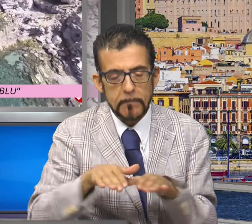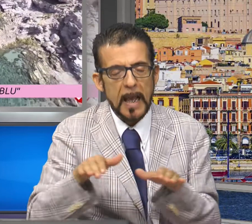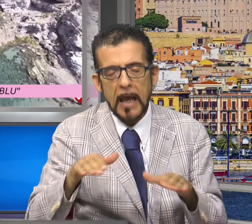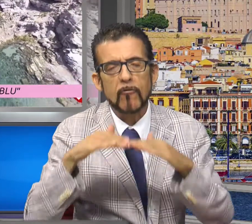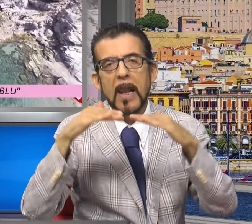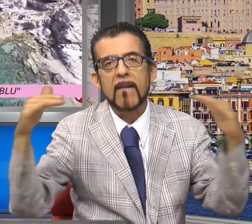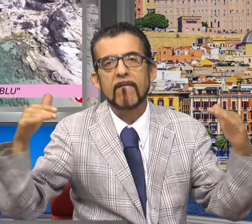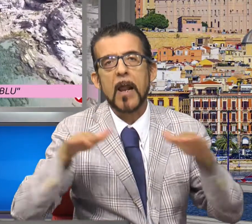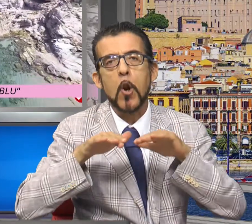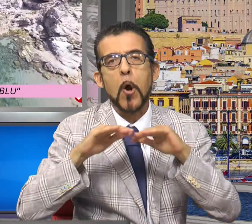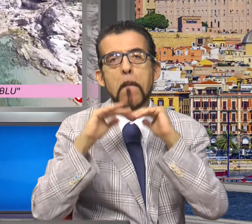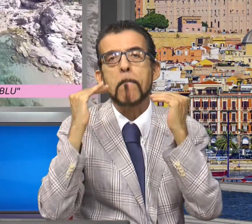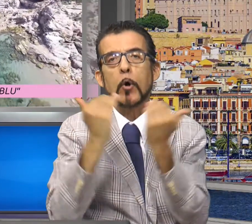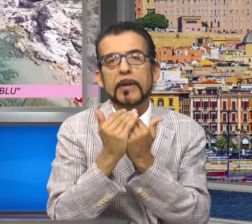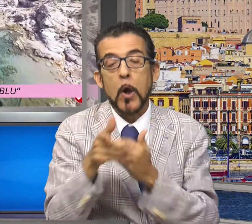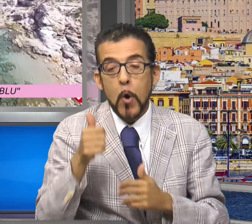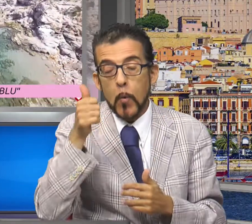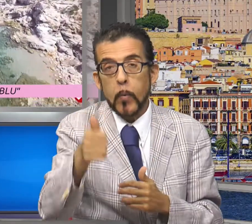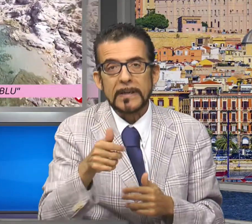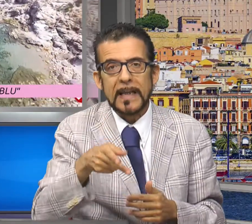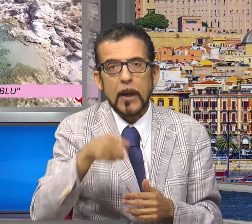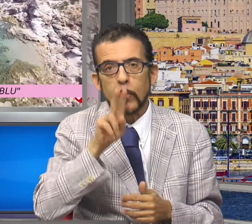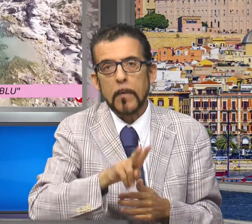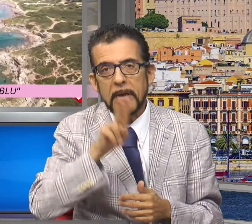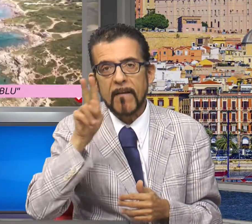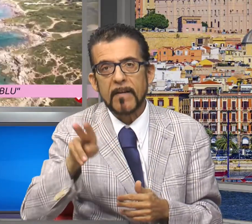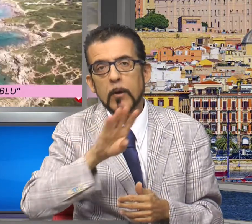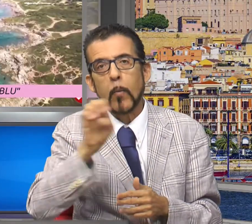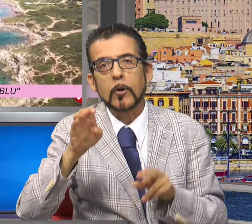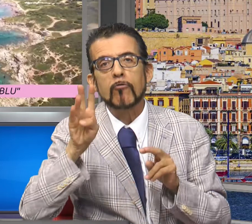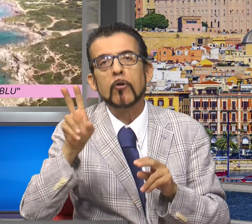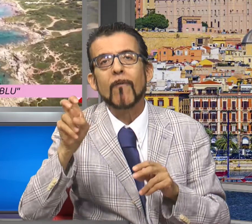nel 2022, sventola su 427 spiagge tra le più belle d'Italia.